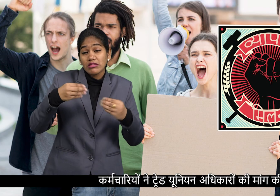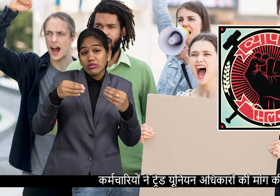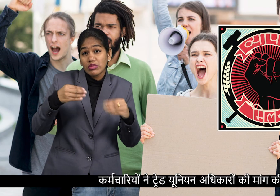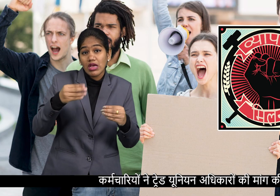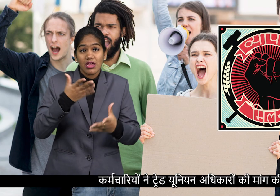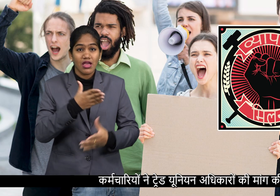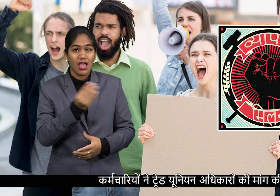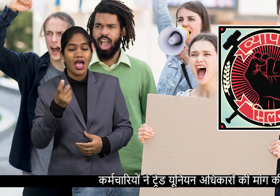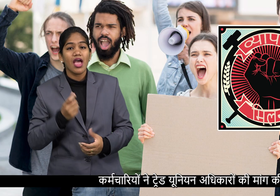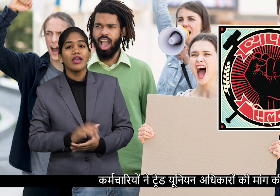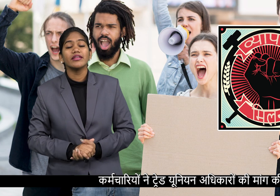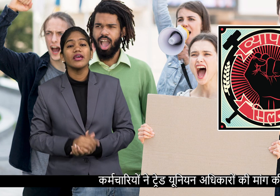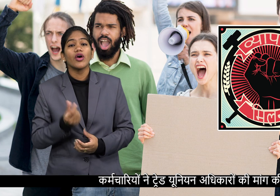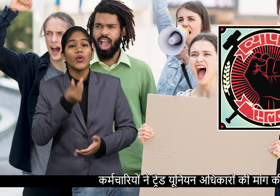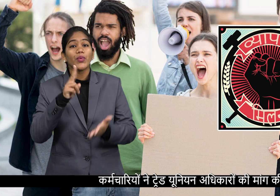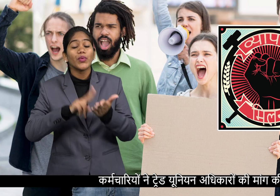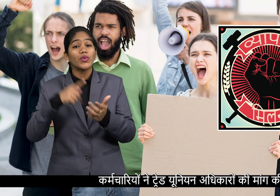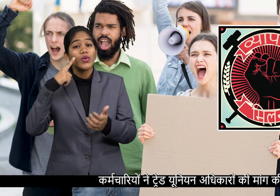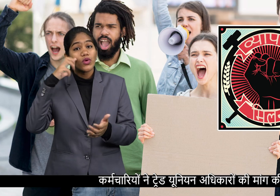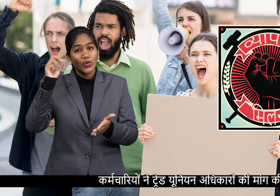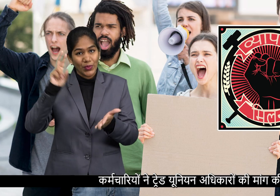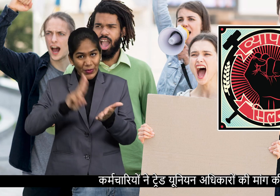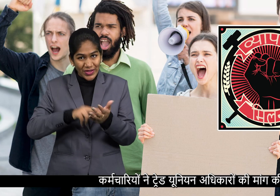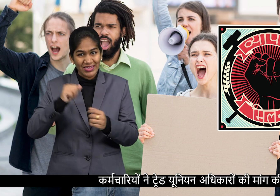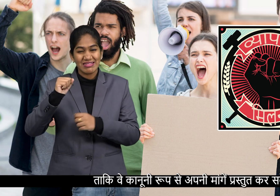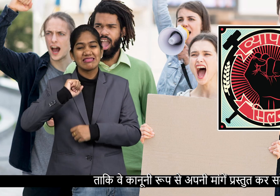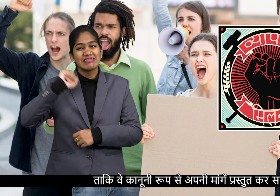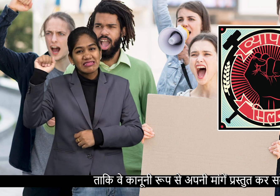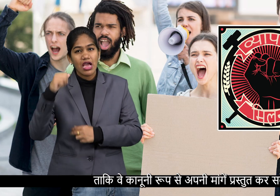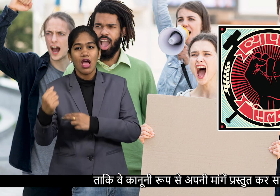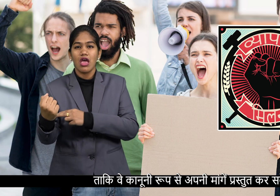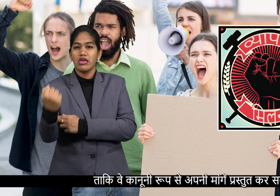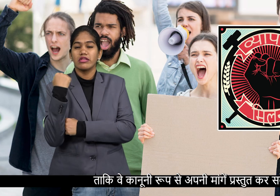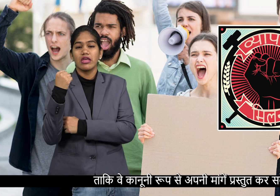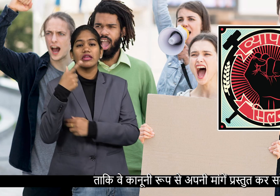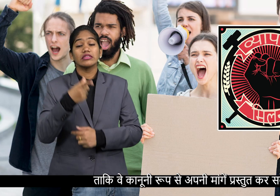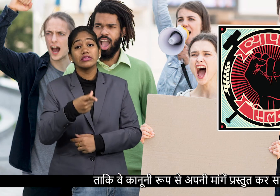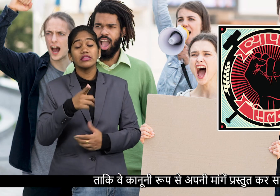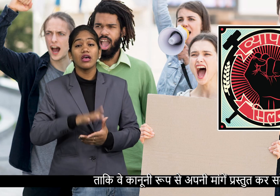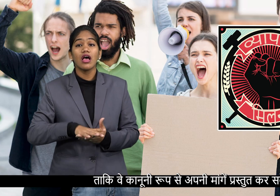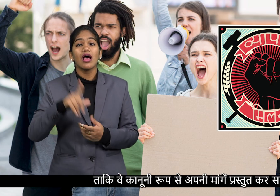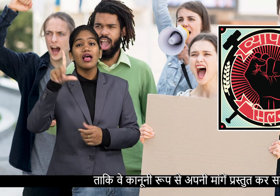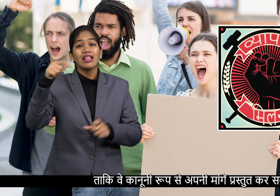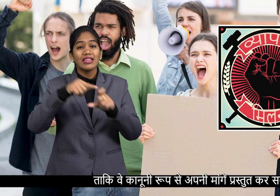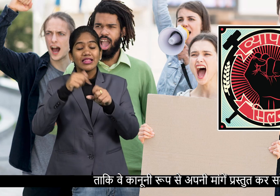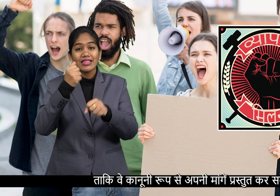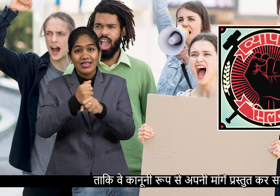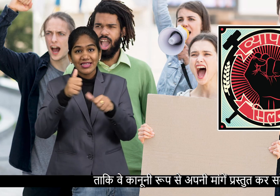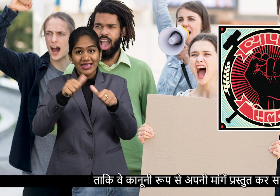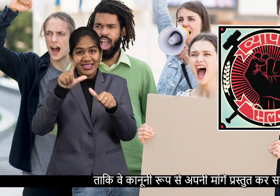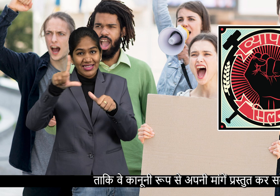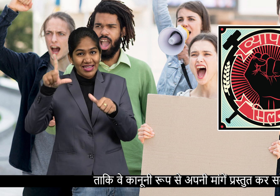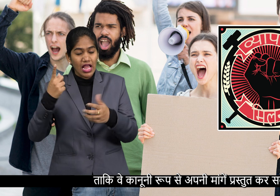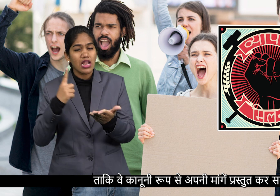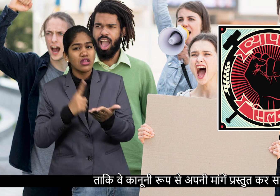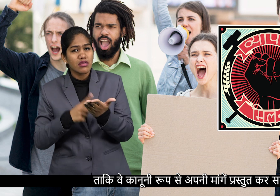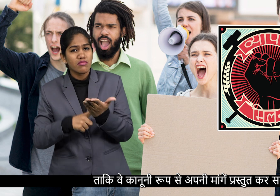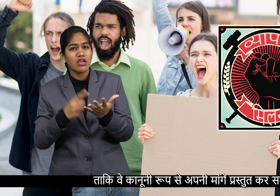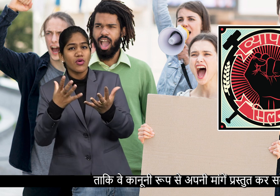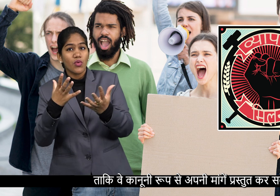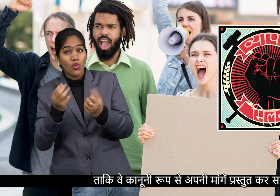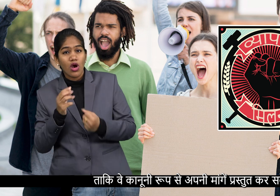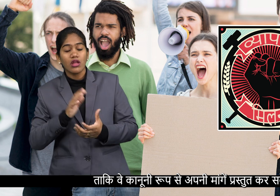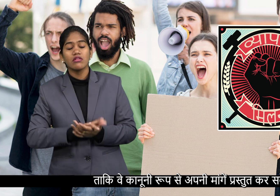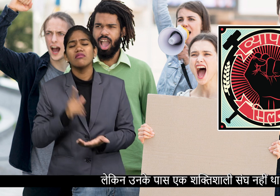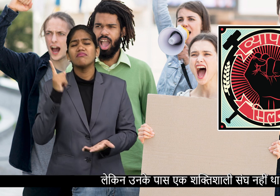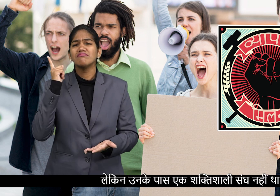ट्रेड यूनियन अधिकारों की मांग की ताकि वे कानूनी रूप से अपनी मांग